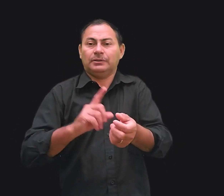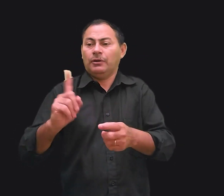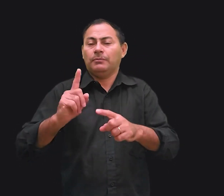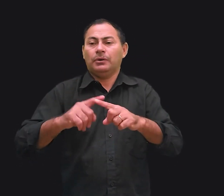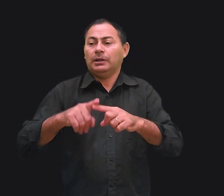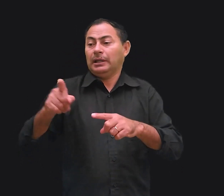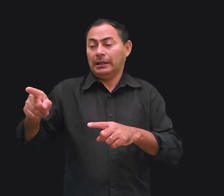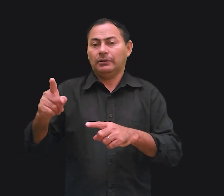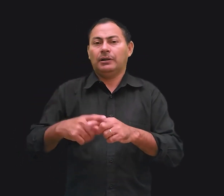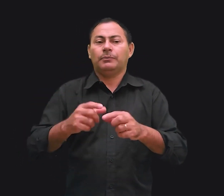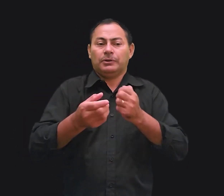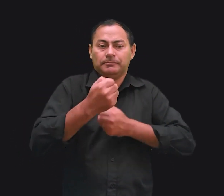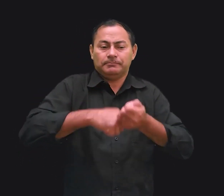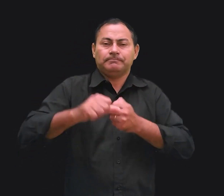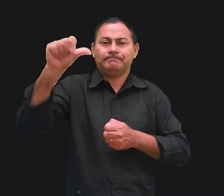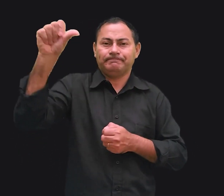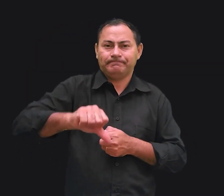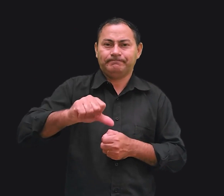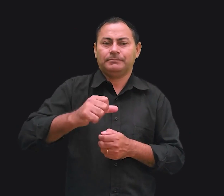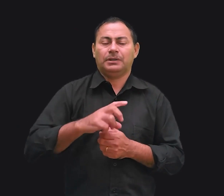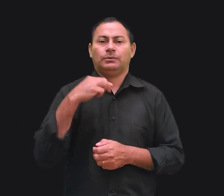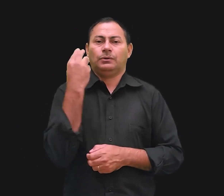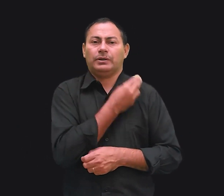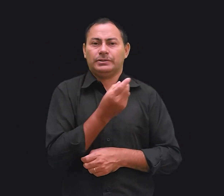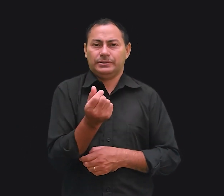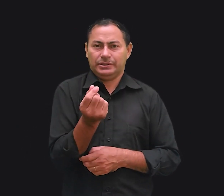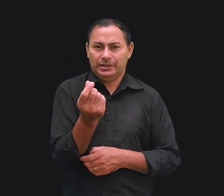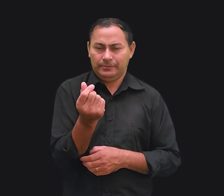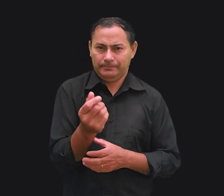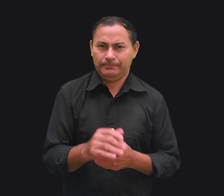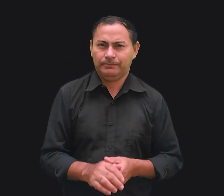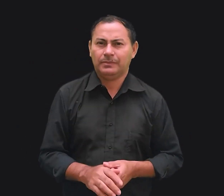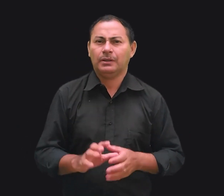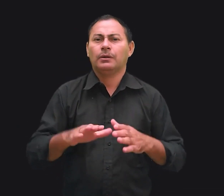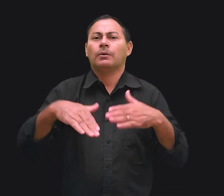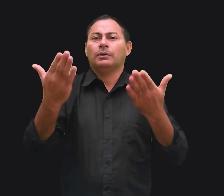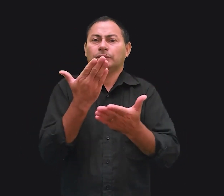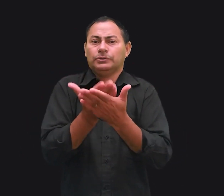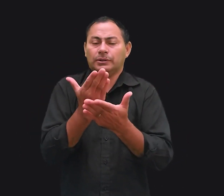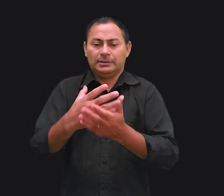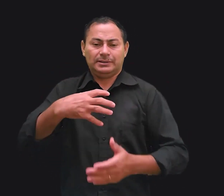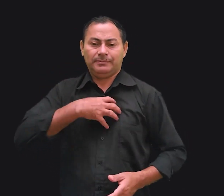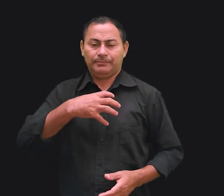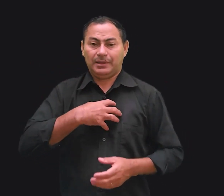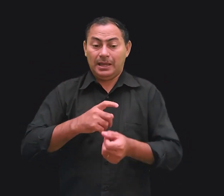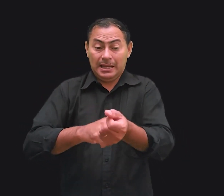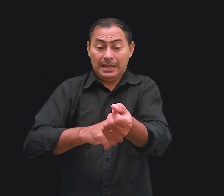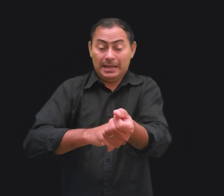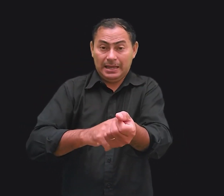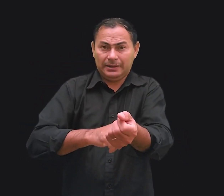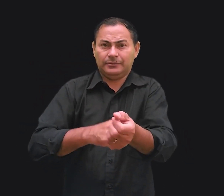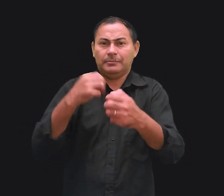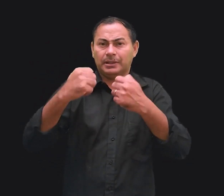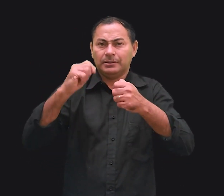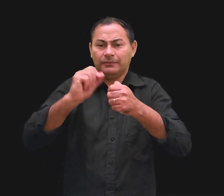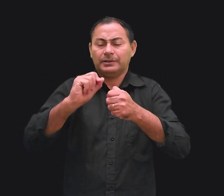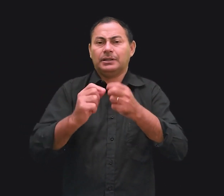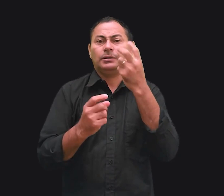era porque realmente eu administrei mal o nosso dinheiro. Quando estudamos esse sentimento, a raiva, devemos fazer